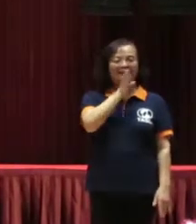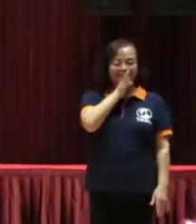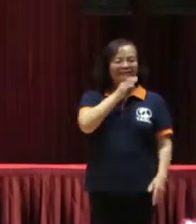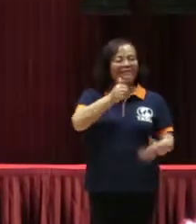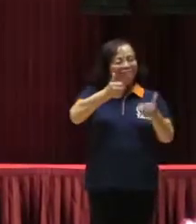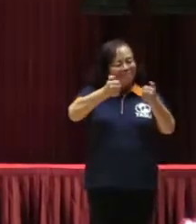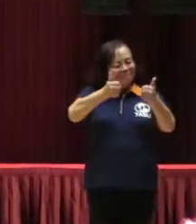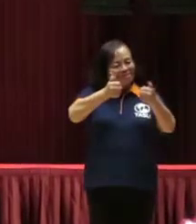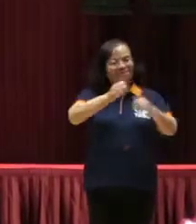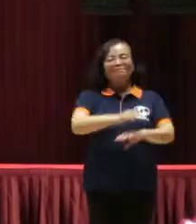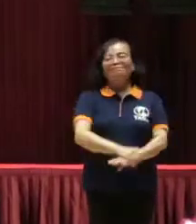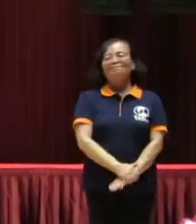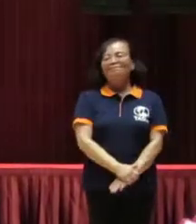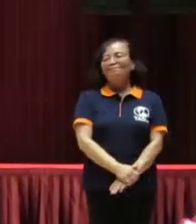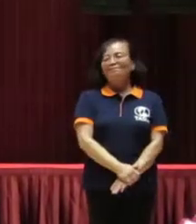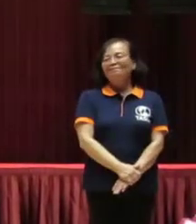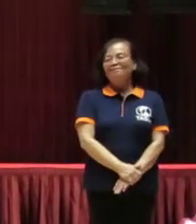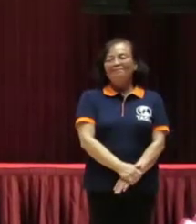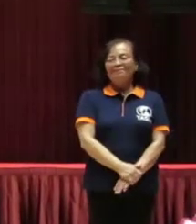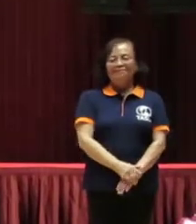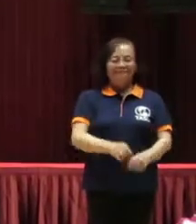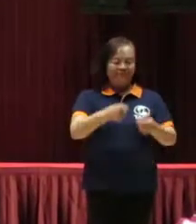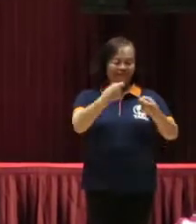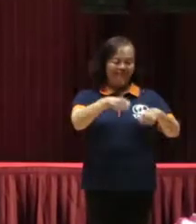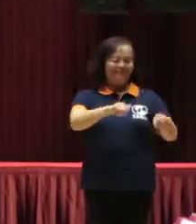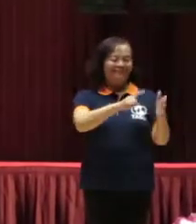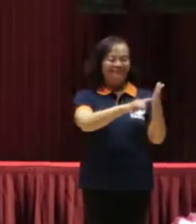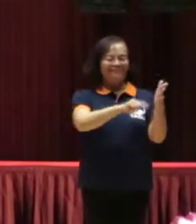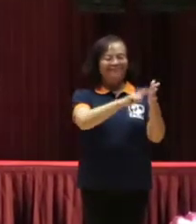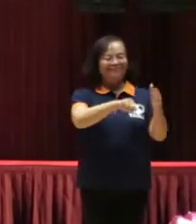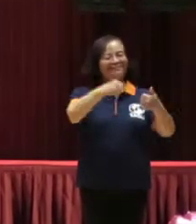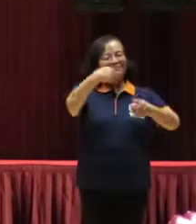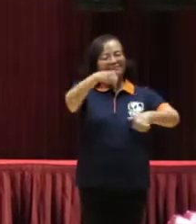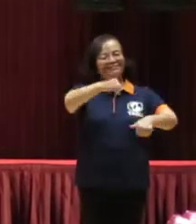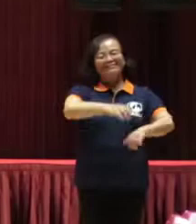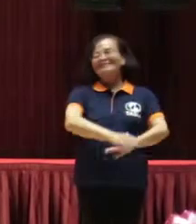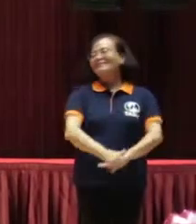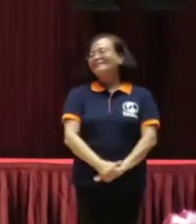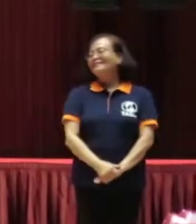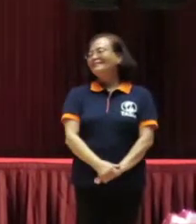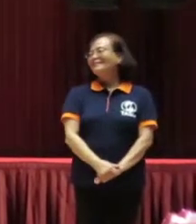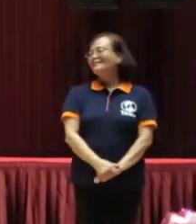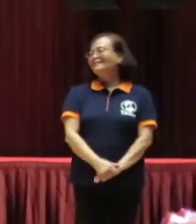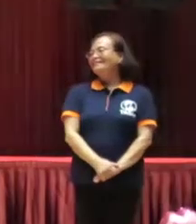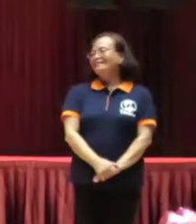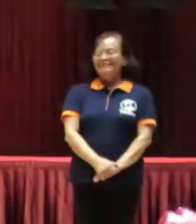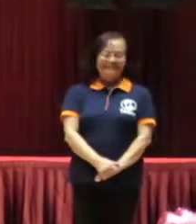好，谢谢。那我们先从简单的，好吧？因为我可能要，等一